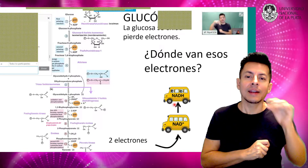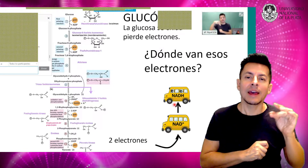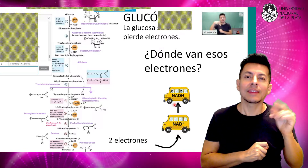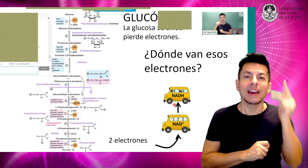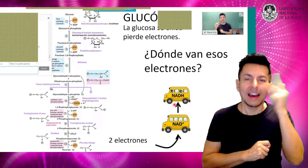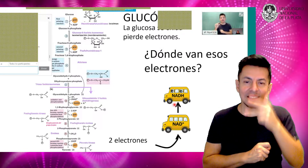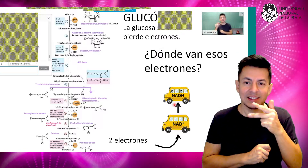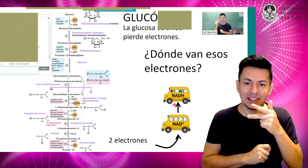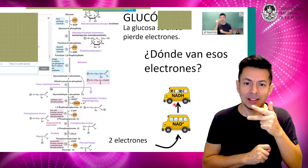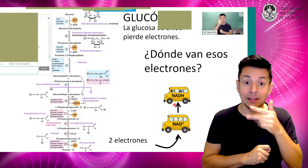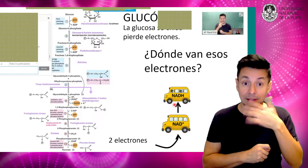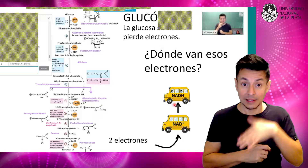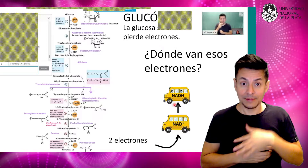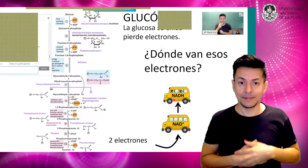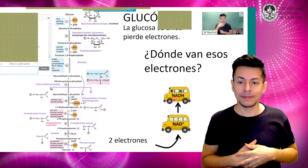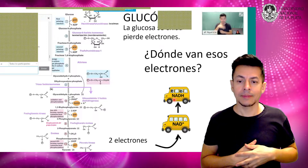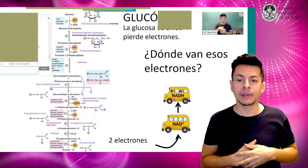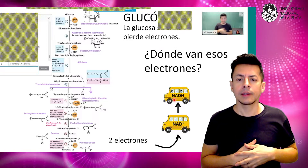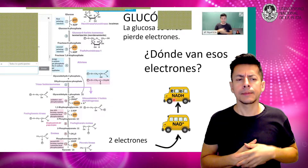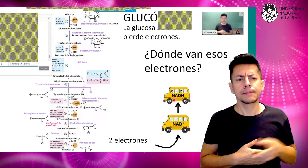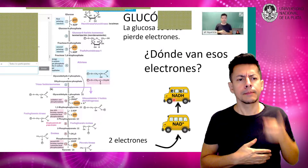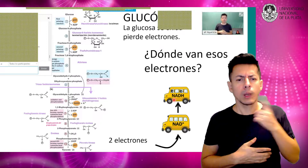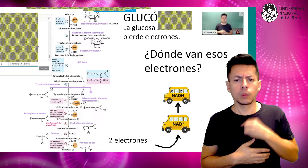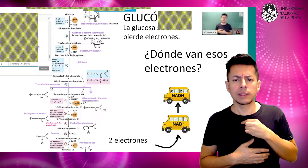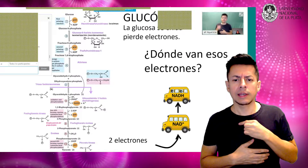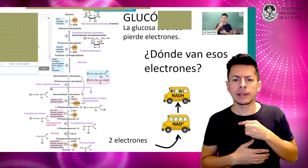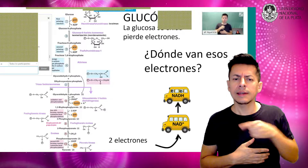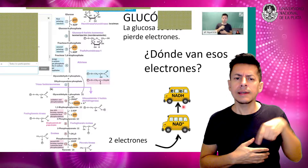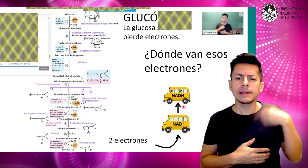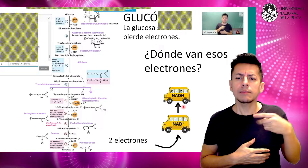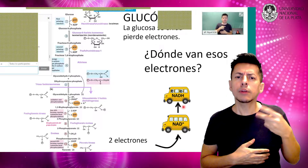Otra pregunta es si siempre se van a perder dos electrones.